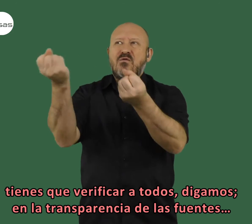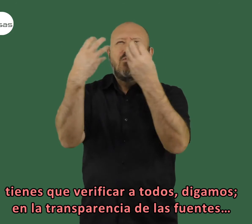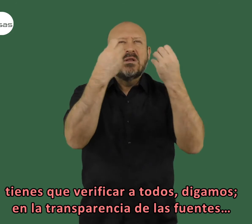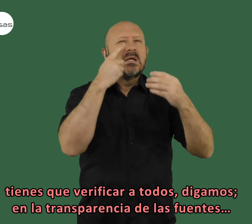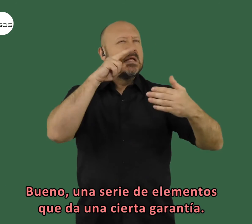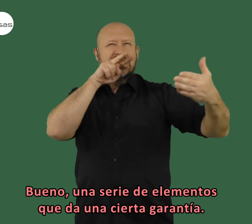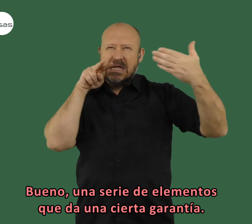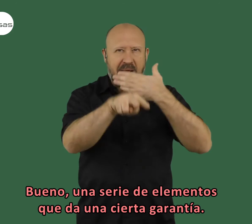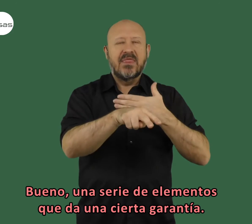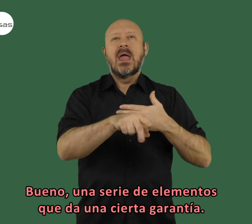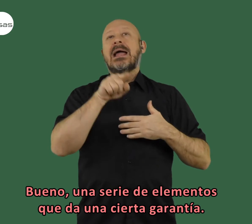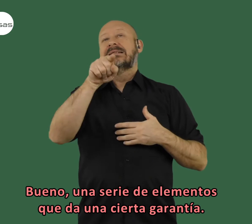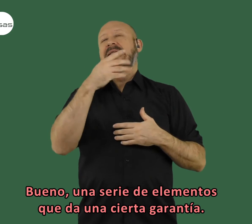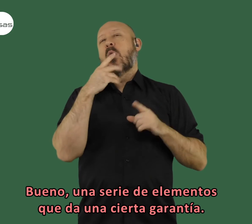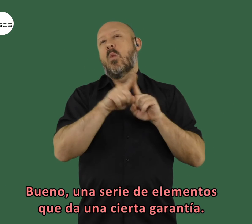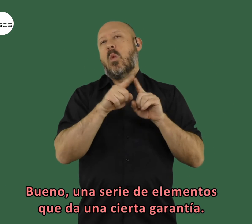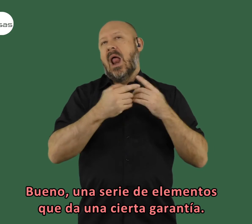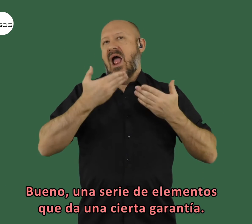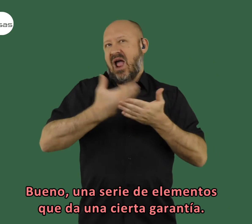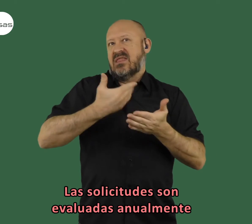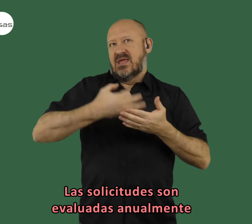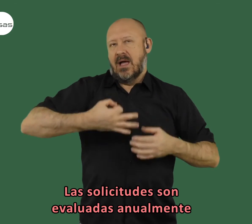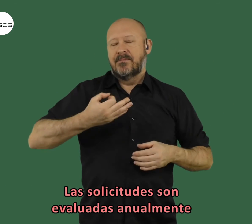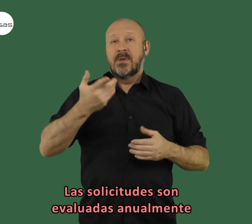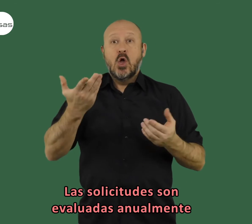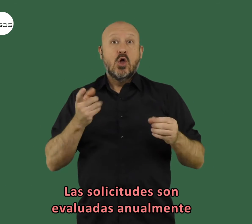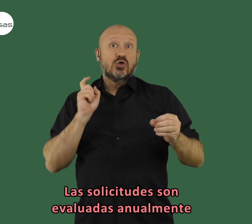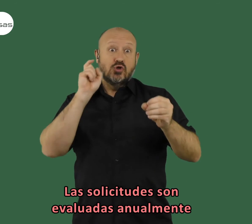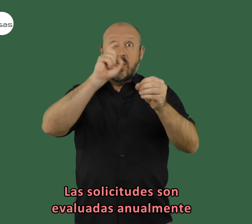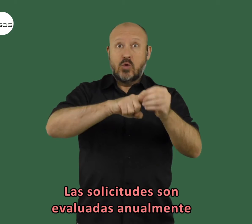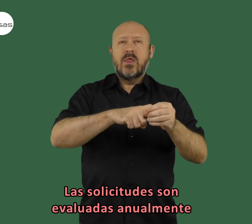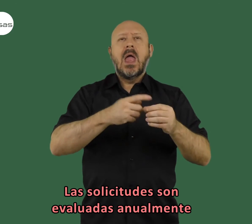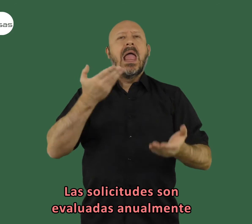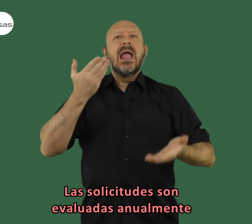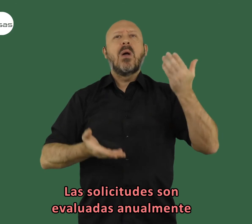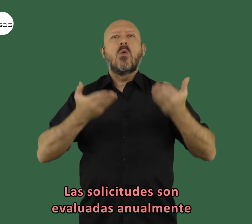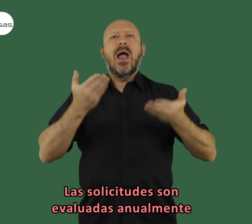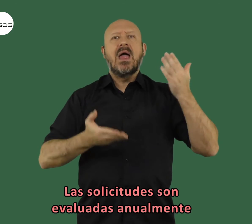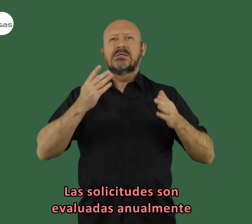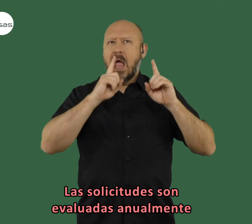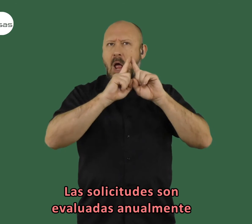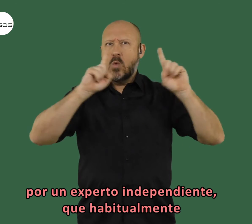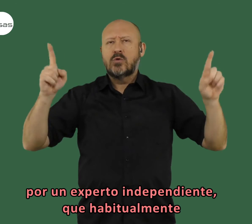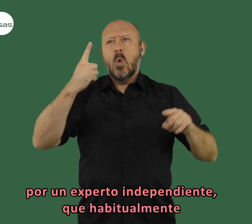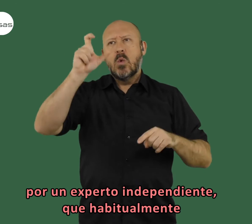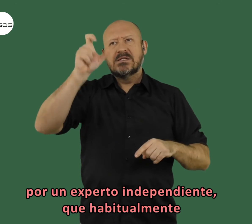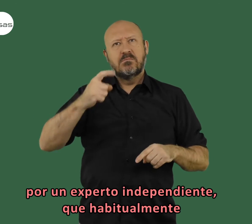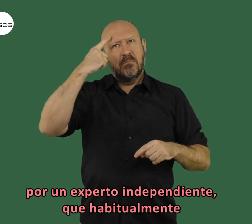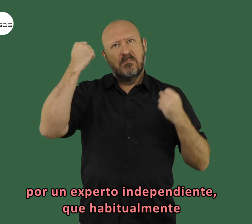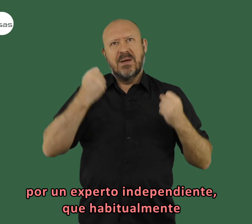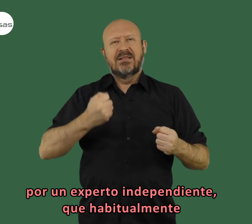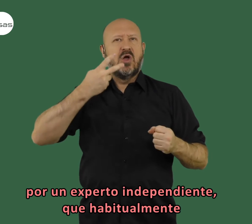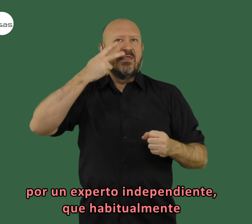transparencia de las fuentes. Bueno, una serie de elementos que dan una cierta garantía. Las solicitudes son evaluadas anualmente por un